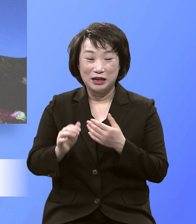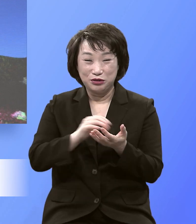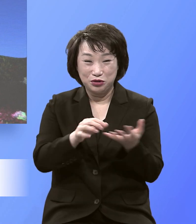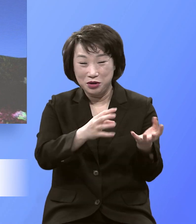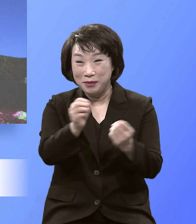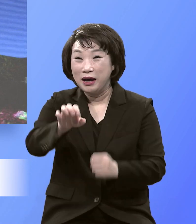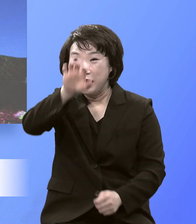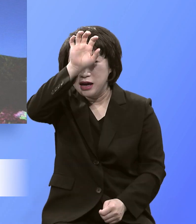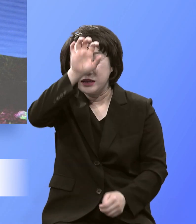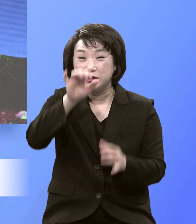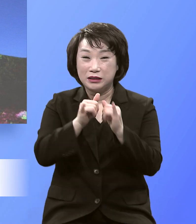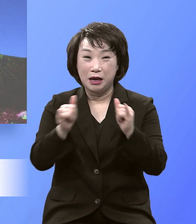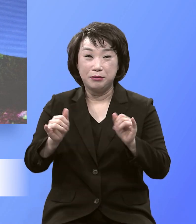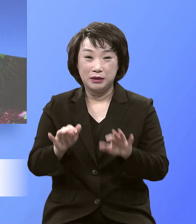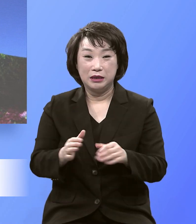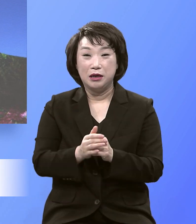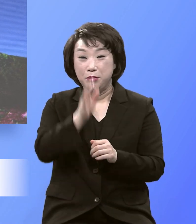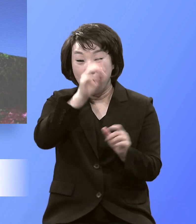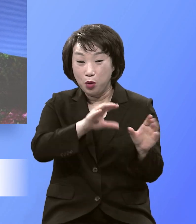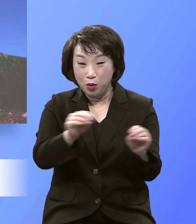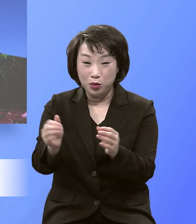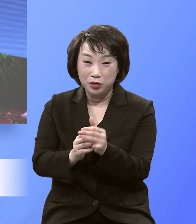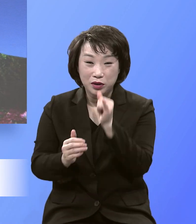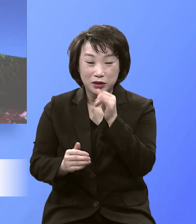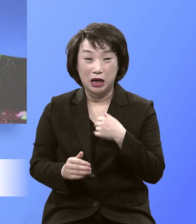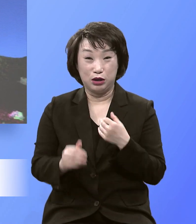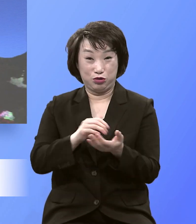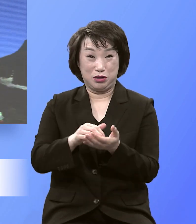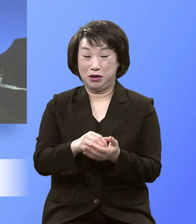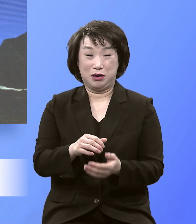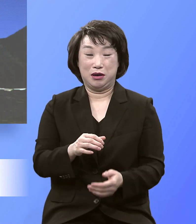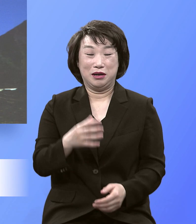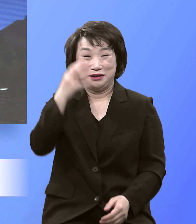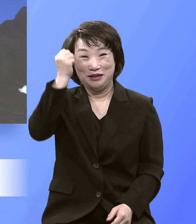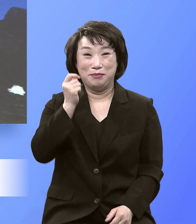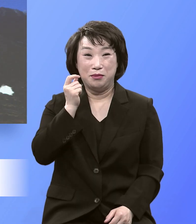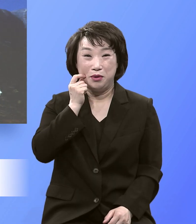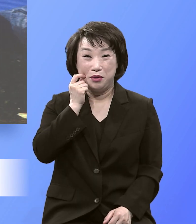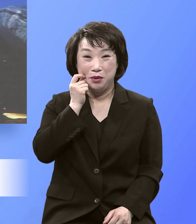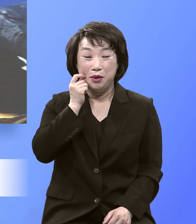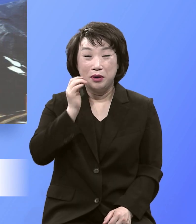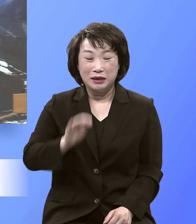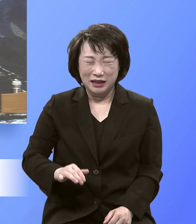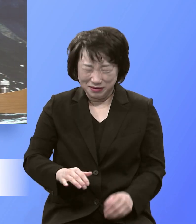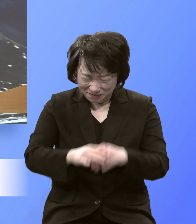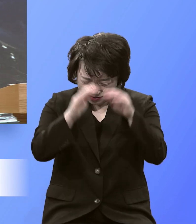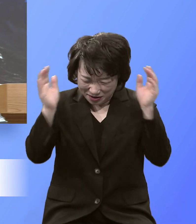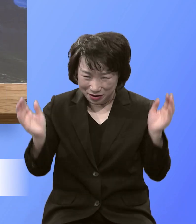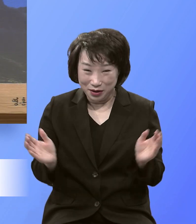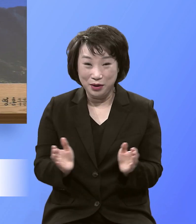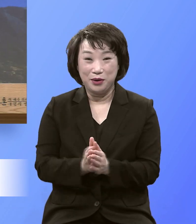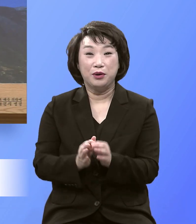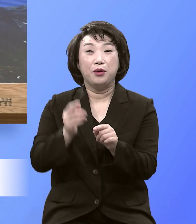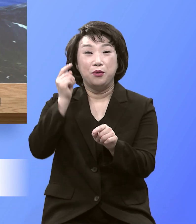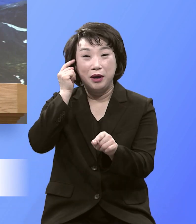에이즈 환자들이 치료받았는지 나는 숫자 파악이 안 돼요. 이게 다